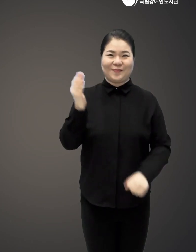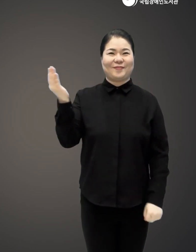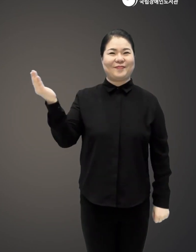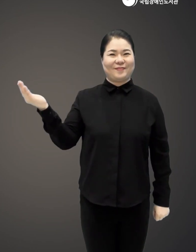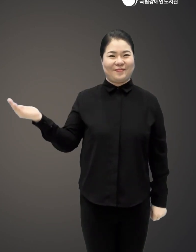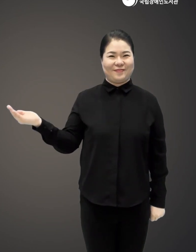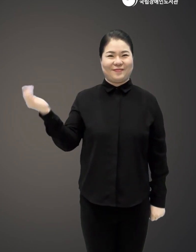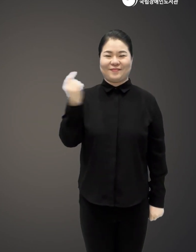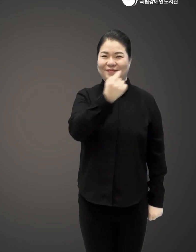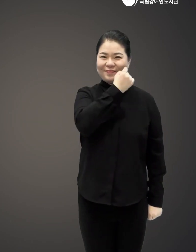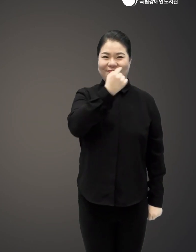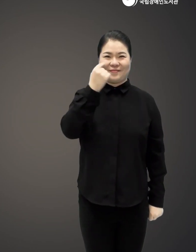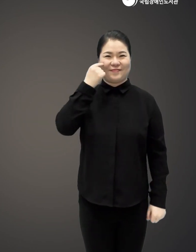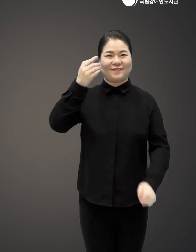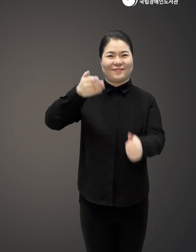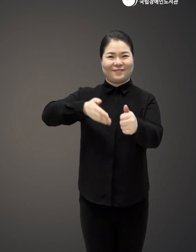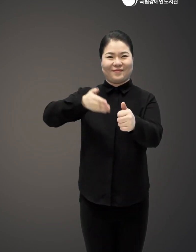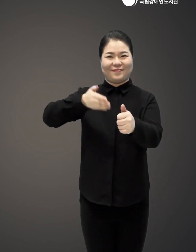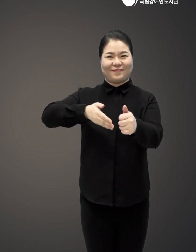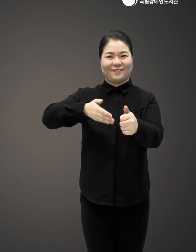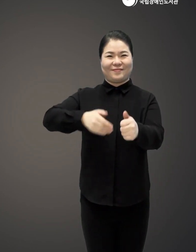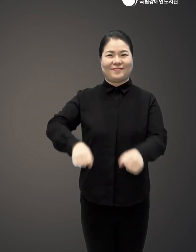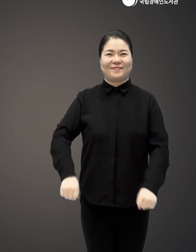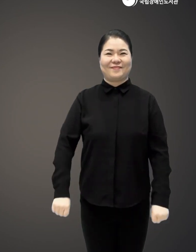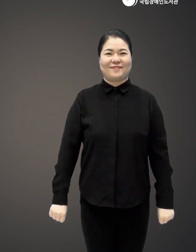출판사 달